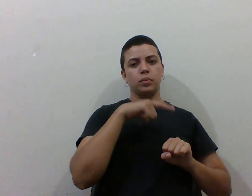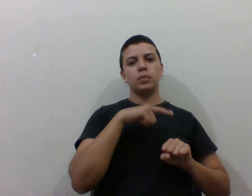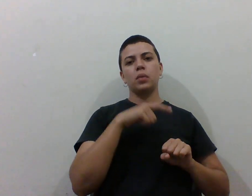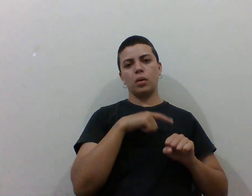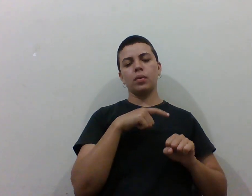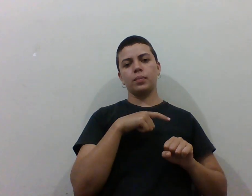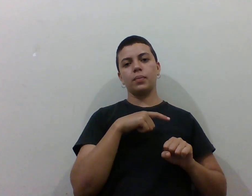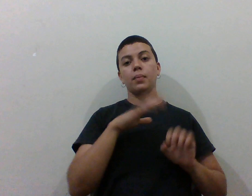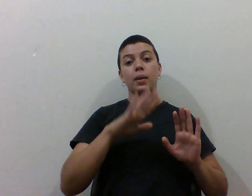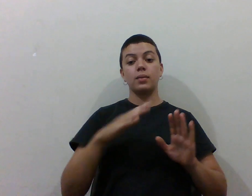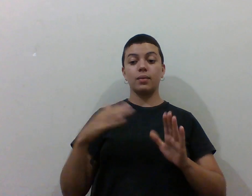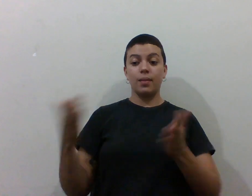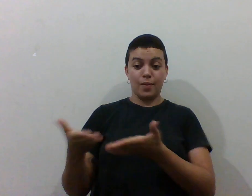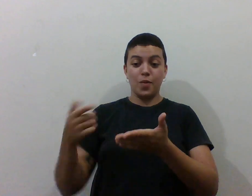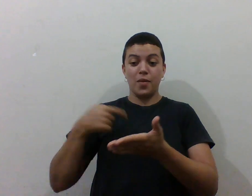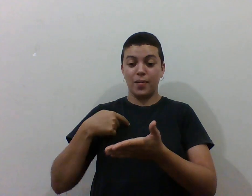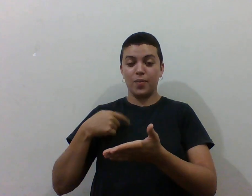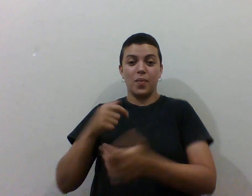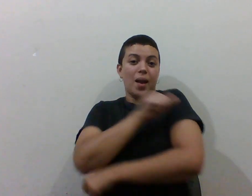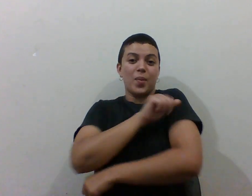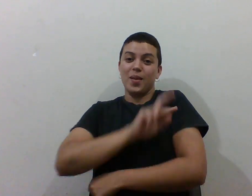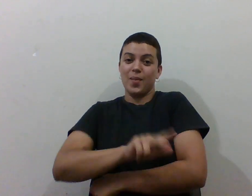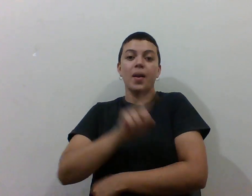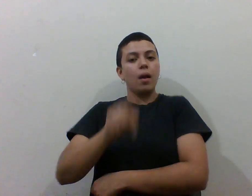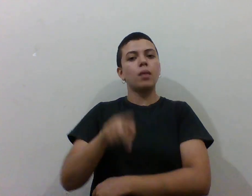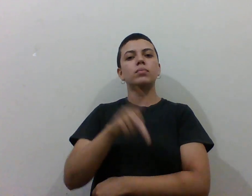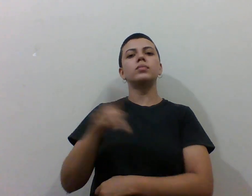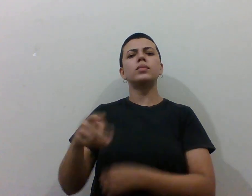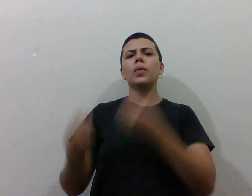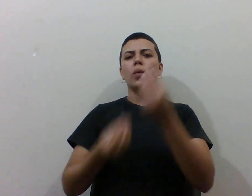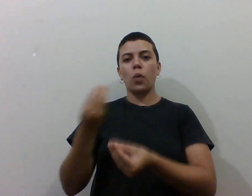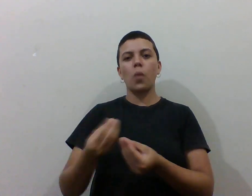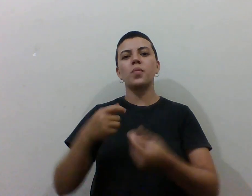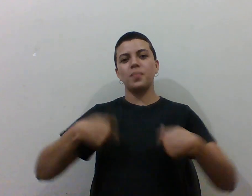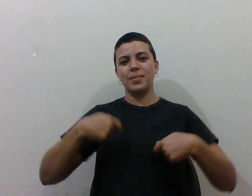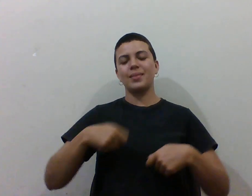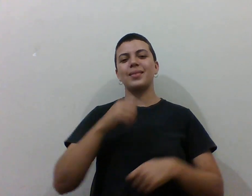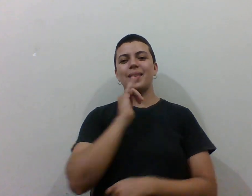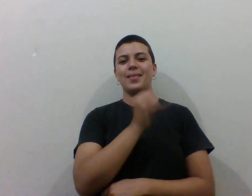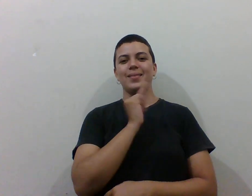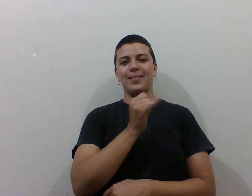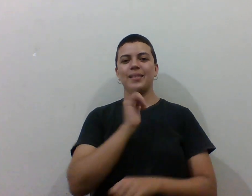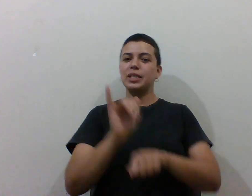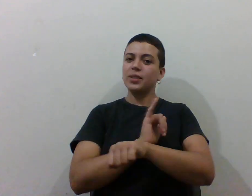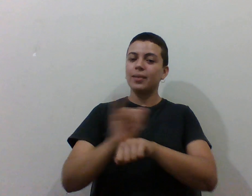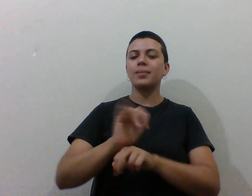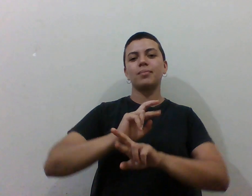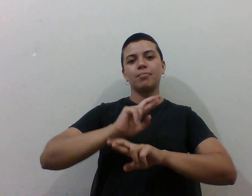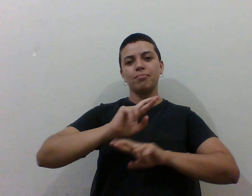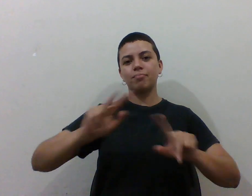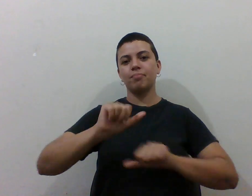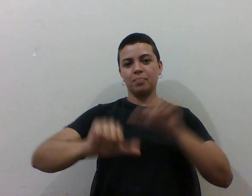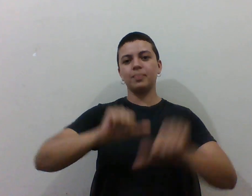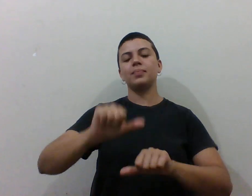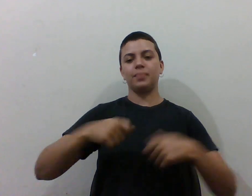pode proceder porque inclusive na condição de docente eu não tive assim muitas oportunidades de receber